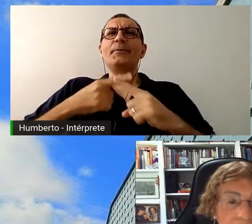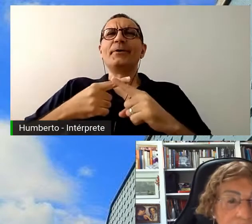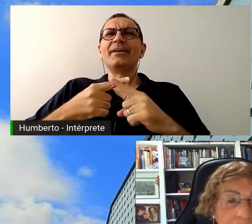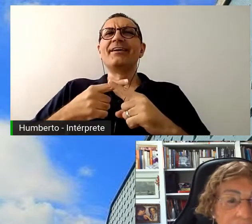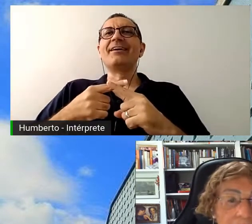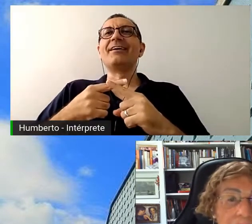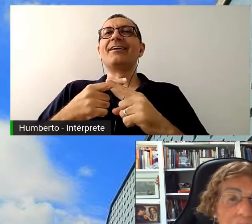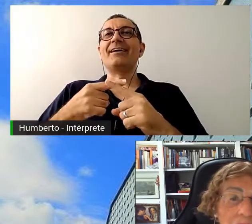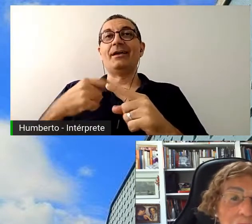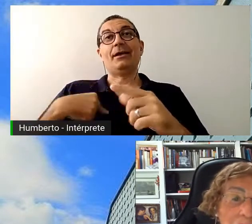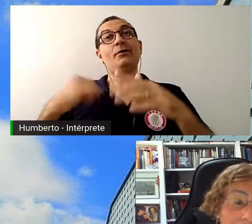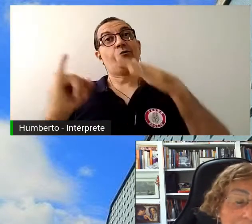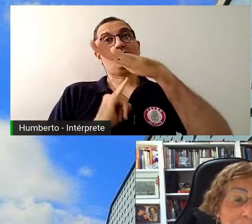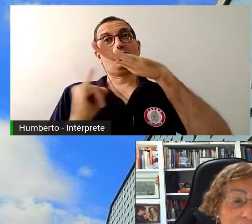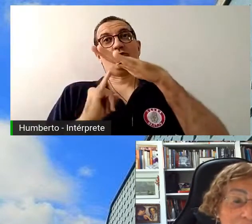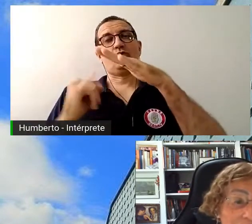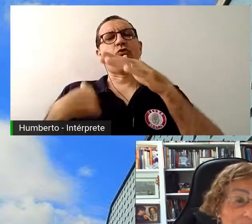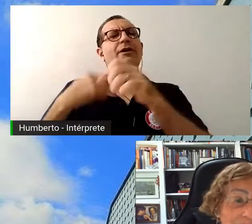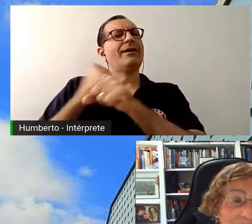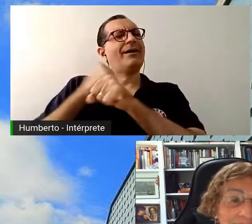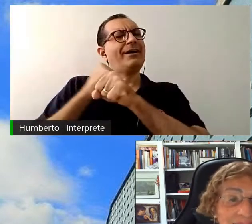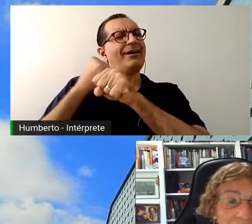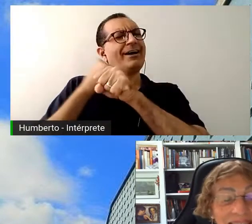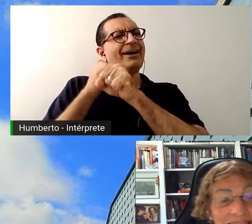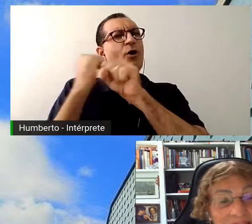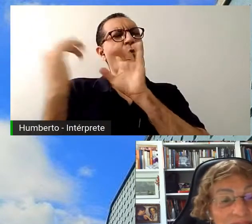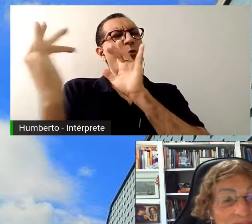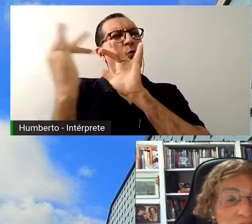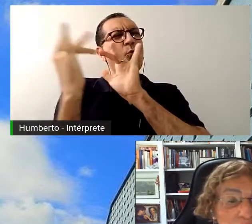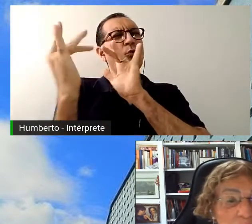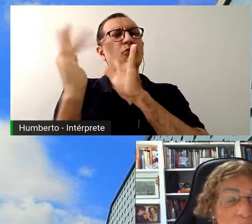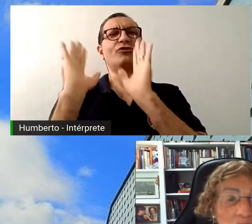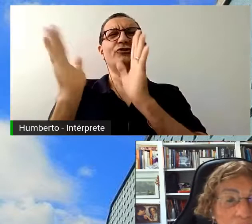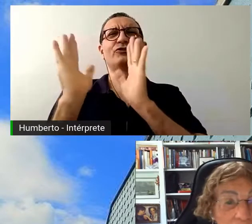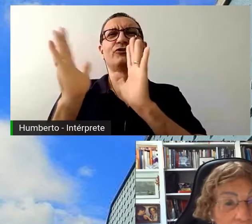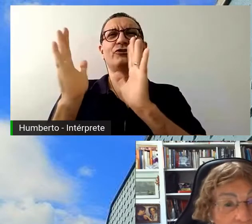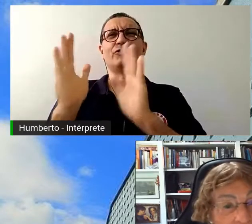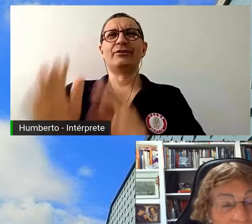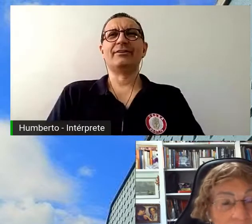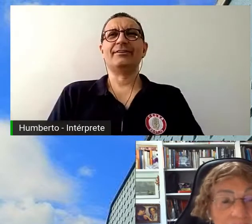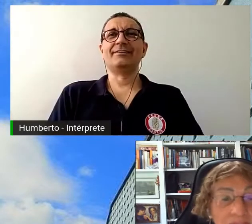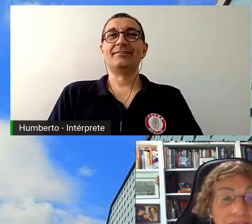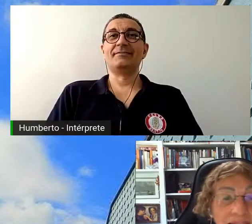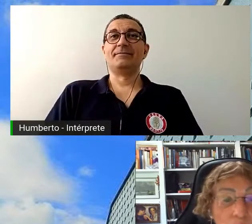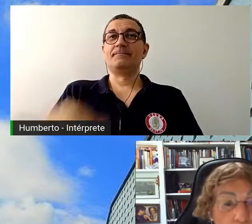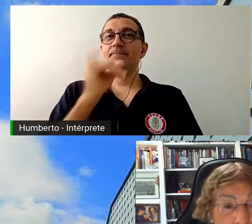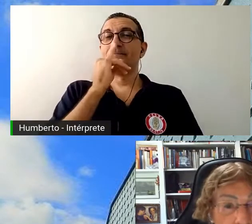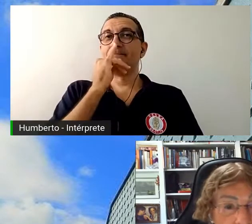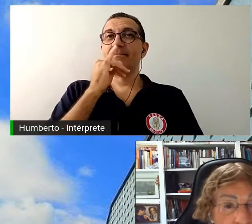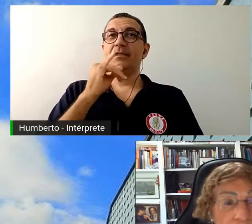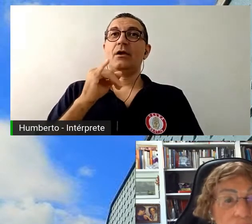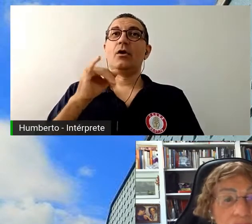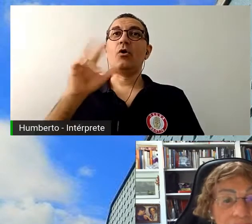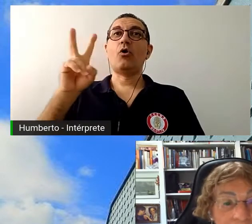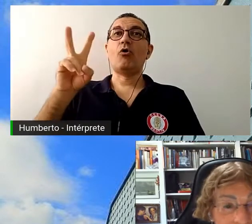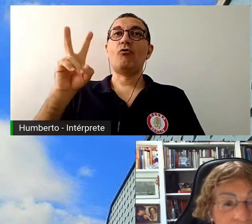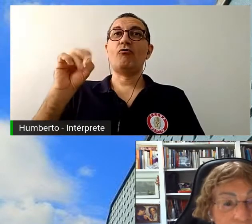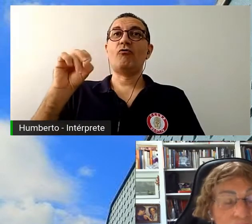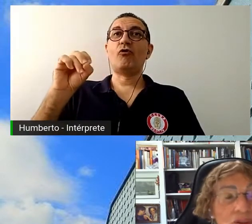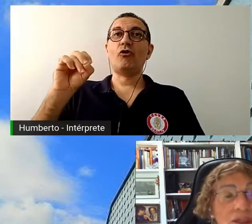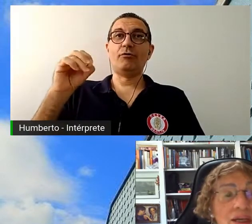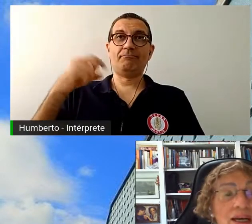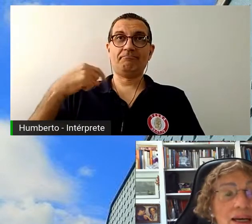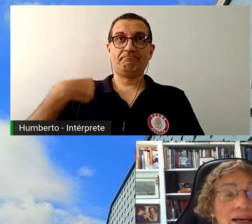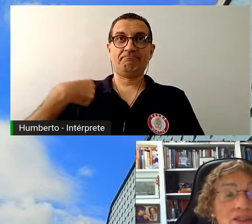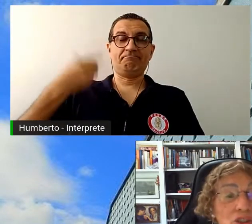institutos. Mais antiga ainda do que a existência dos institutos, que meus avós eram colonos